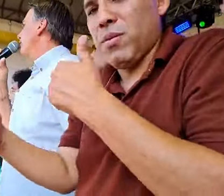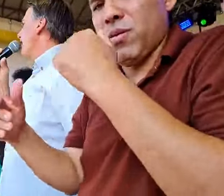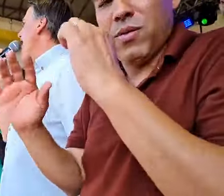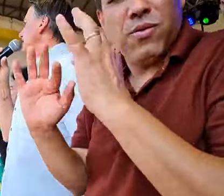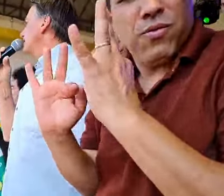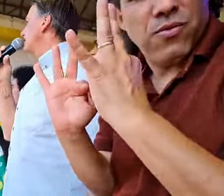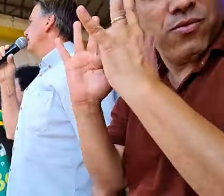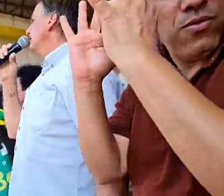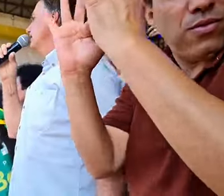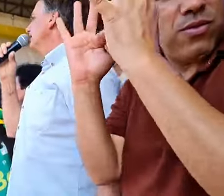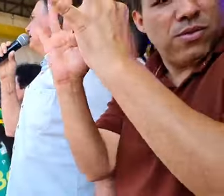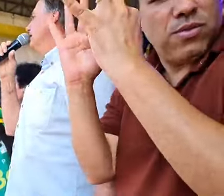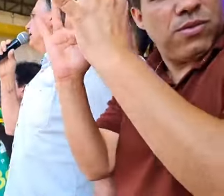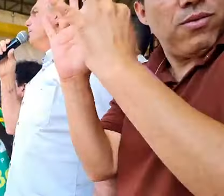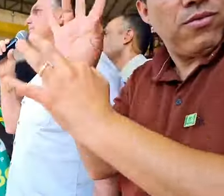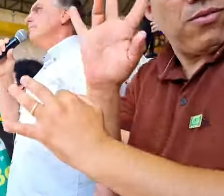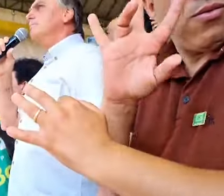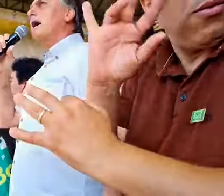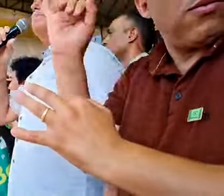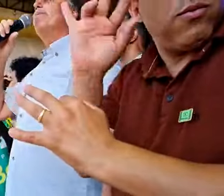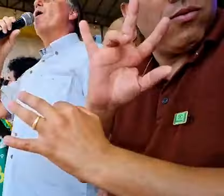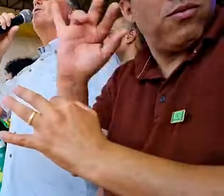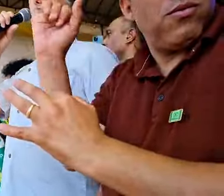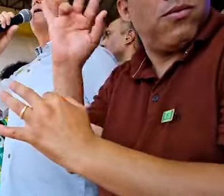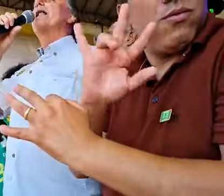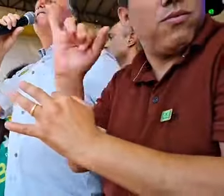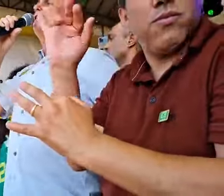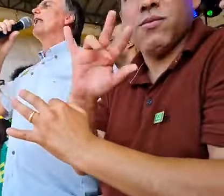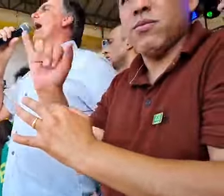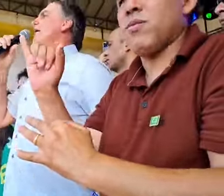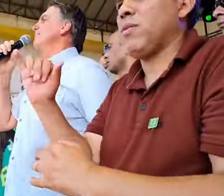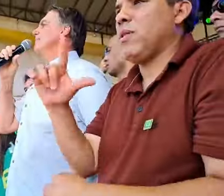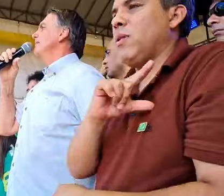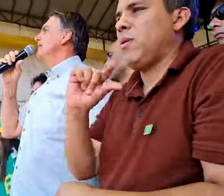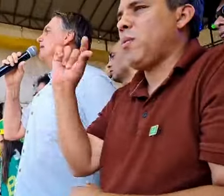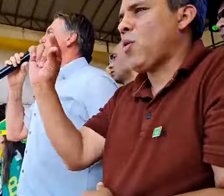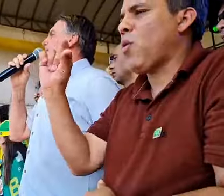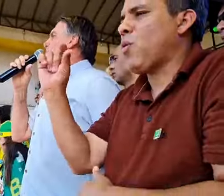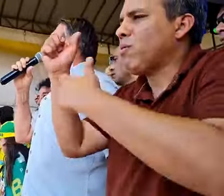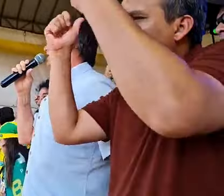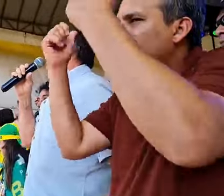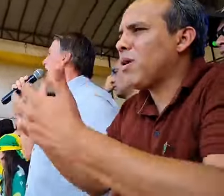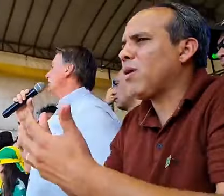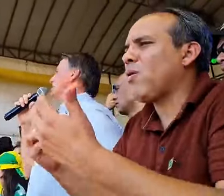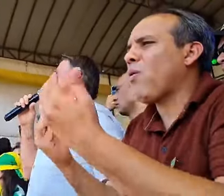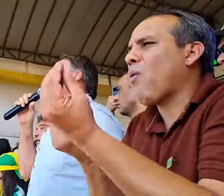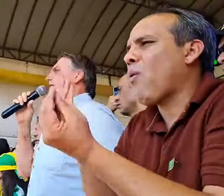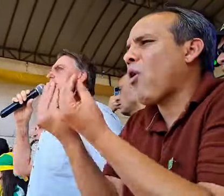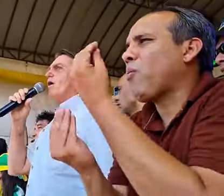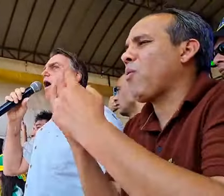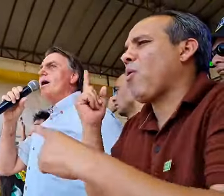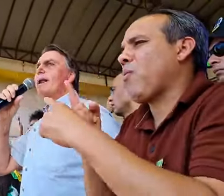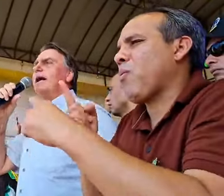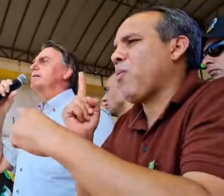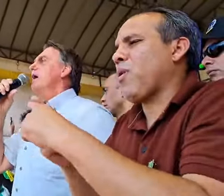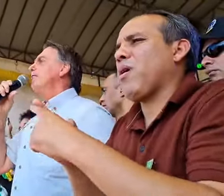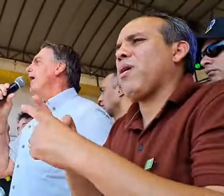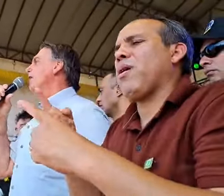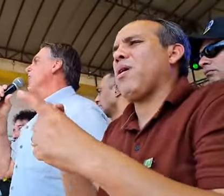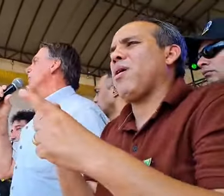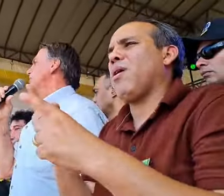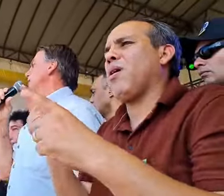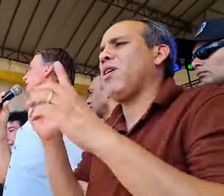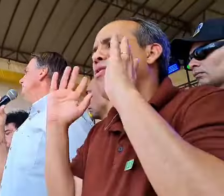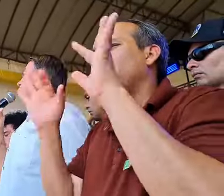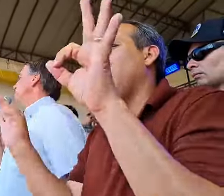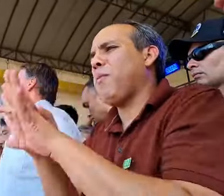Quem muito fez tem pouco para falar, porque as obras